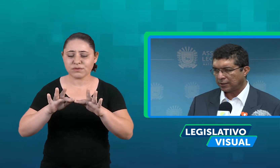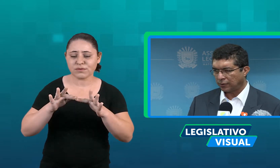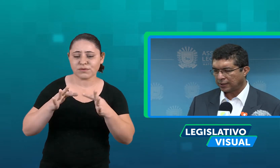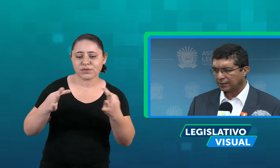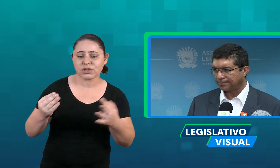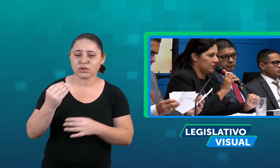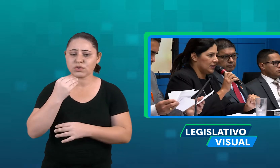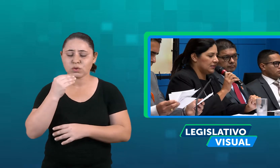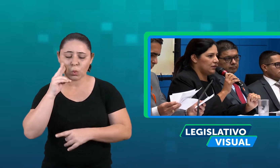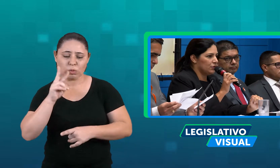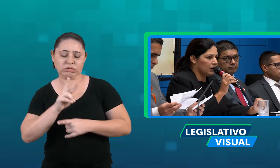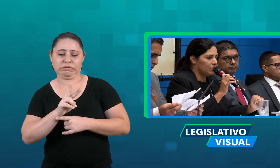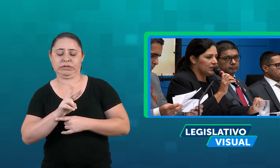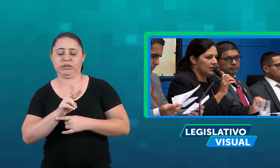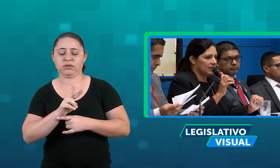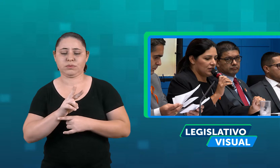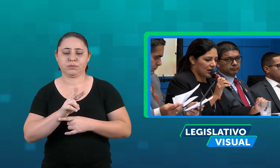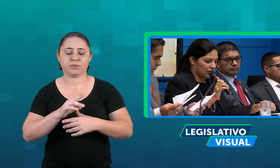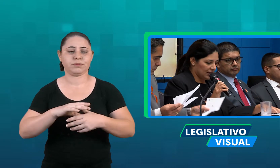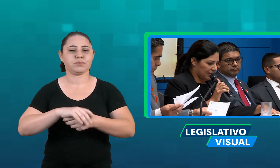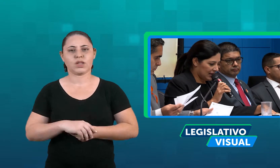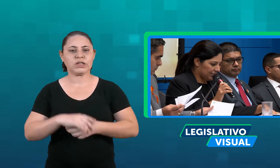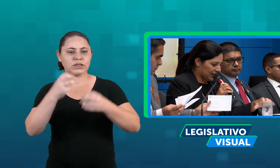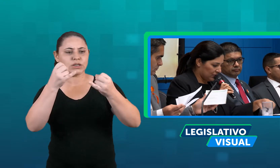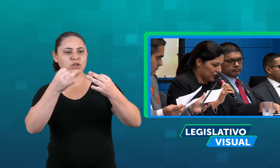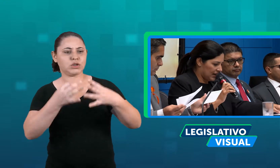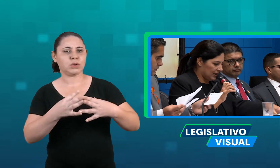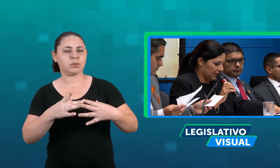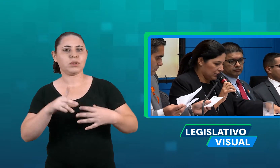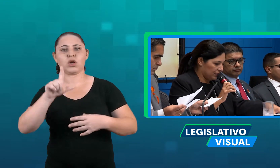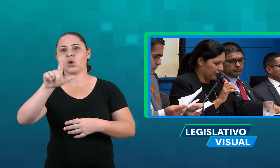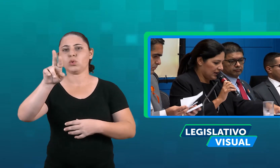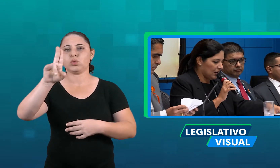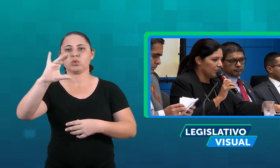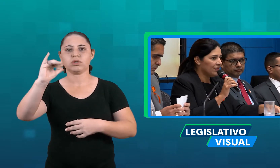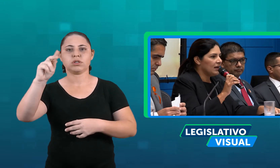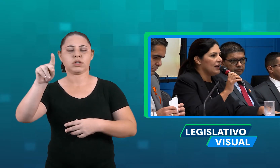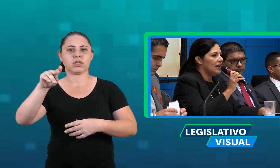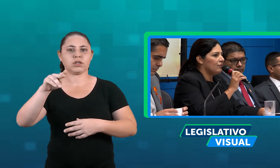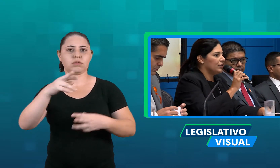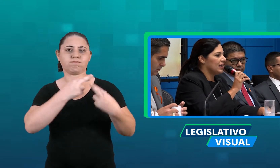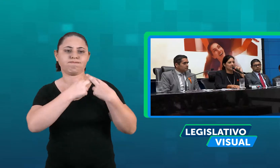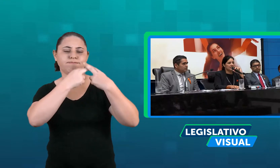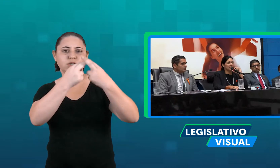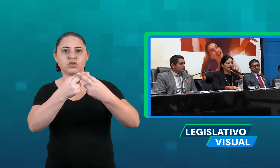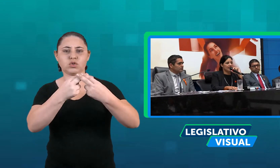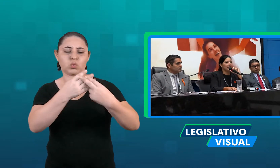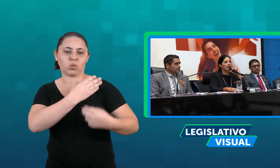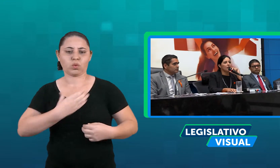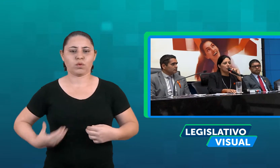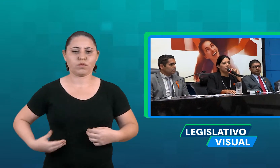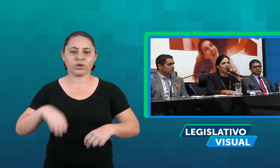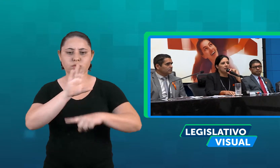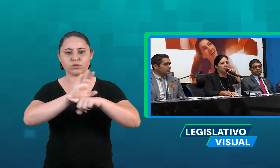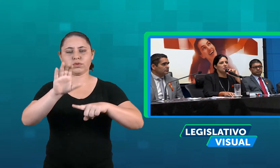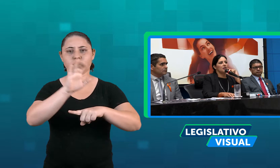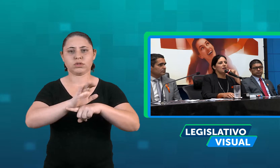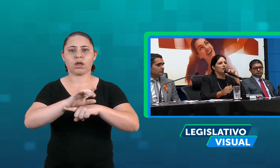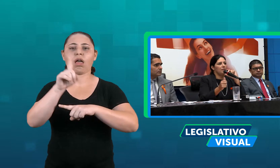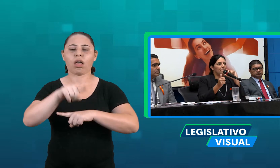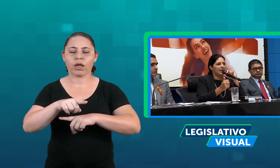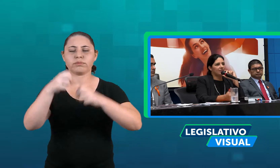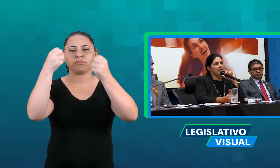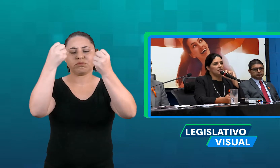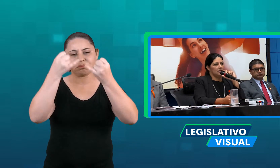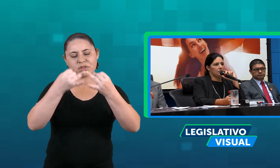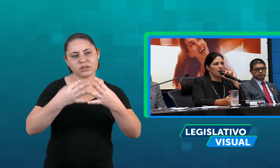mão de cuidadores. Segundo Luciana Zambuja, representante do governo do estado na audiência pública, é preciso a integração das